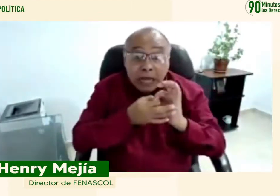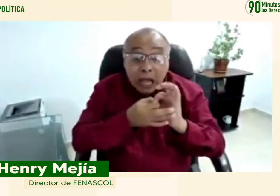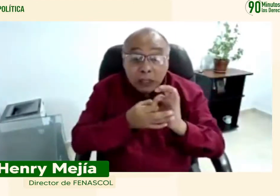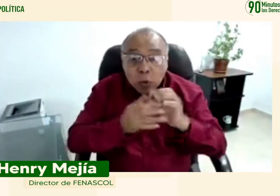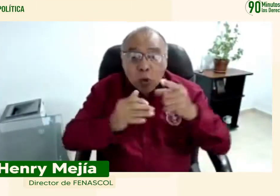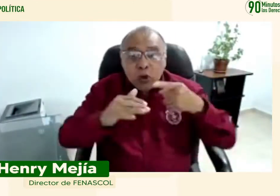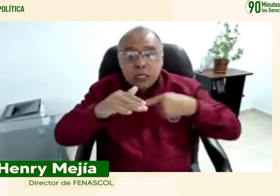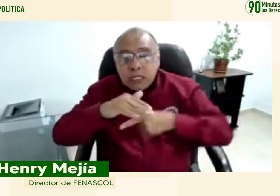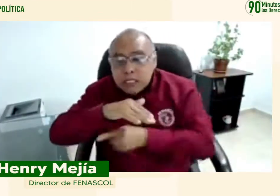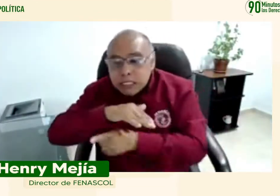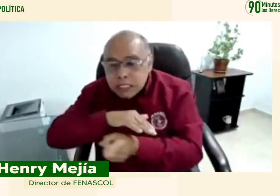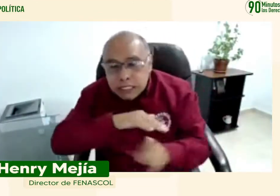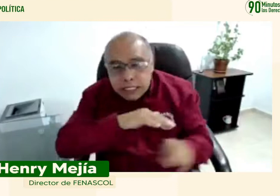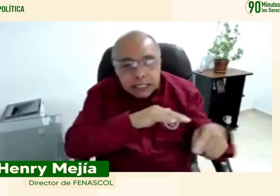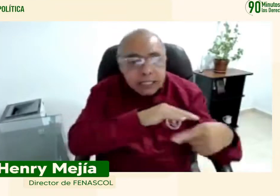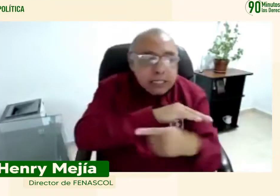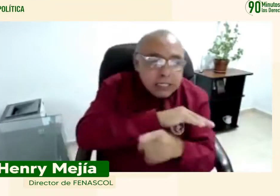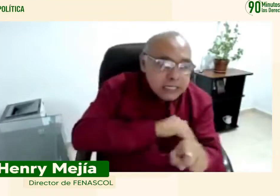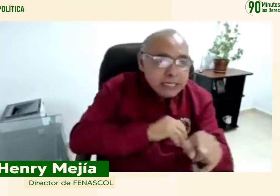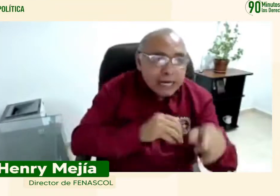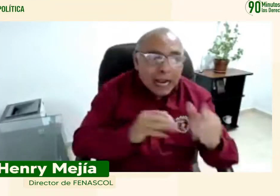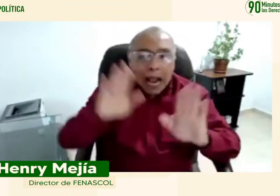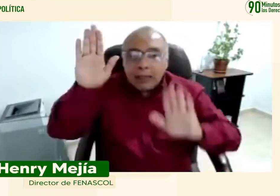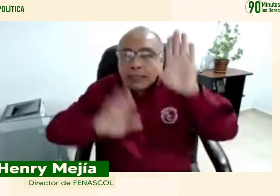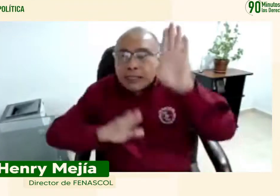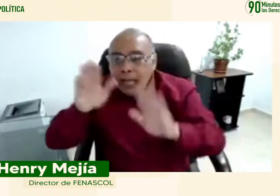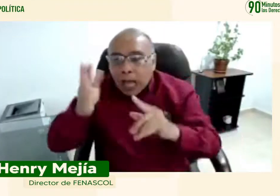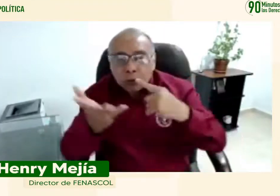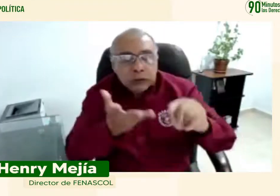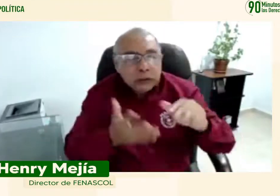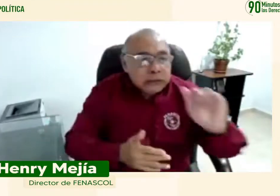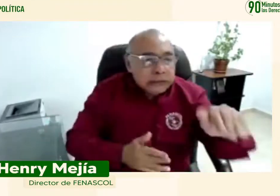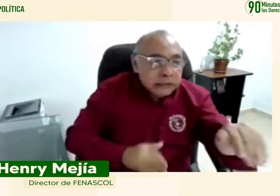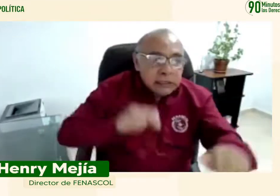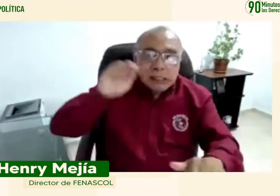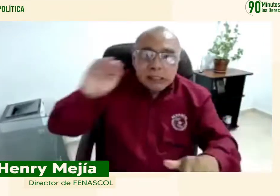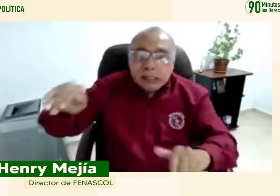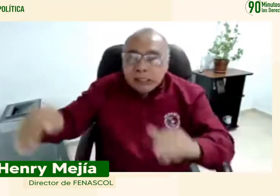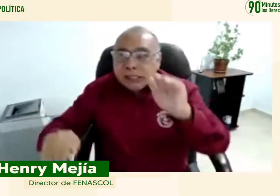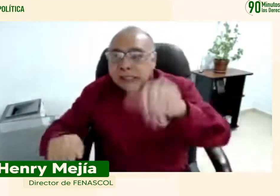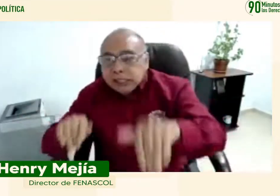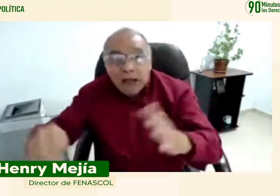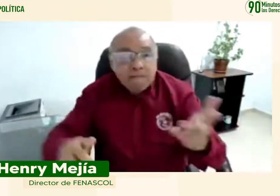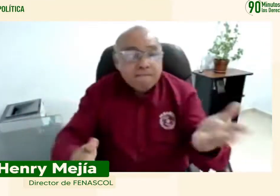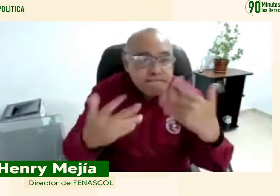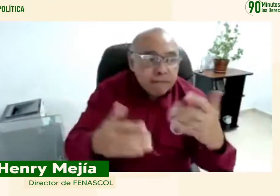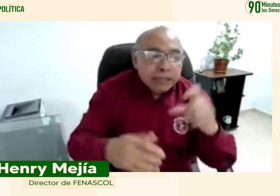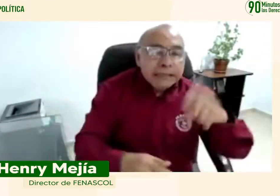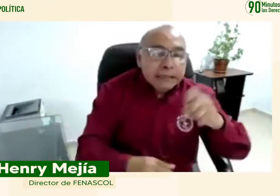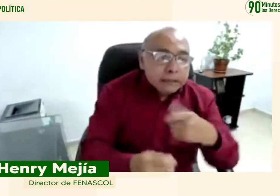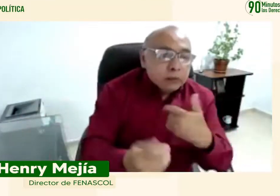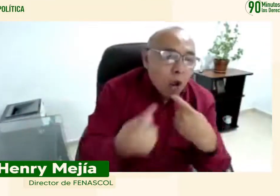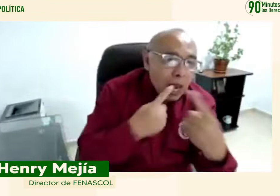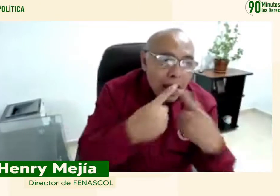fue fijo el que nos llamó nosotros en fin school contactamos a diferentes candidatos hacemos la incidencia